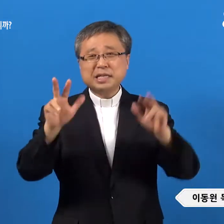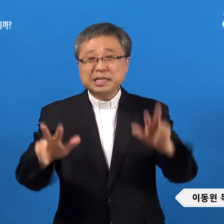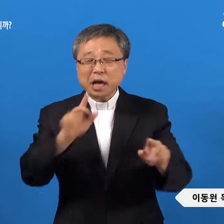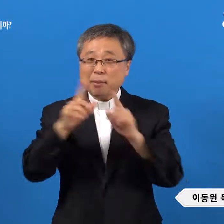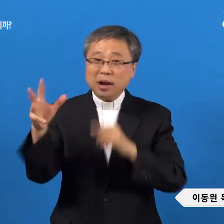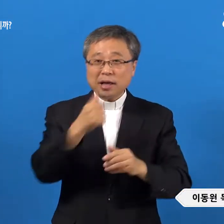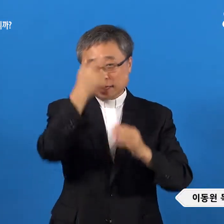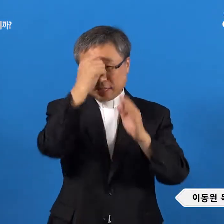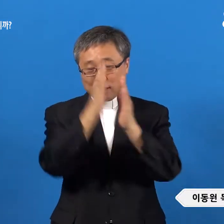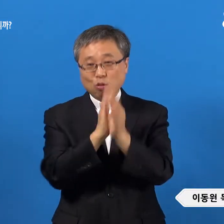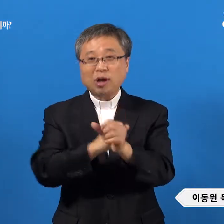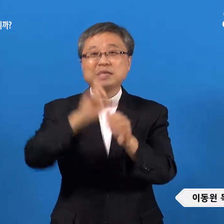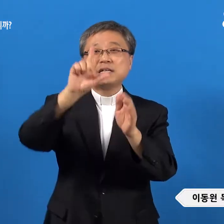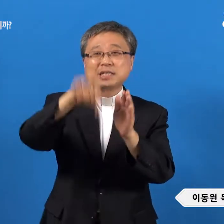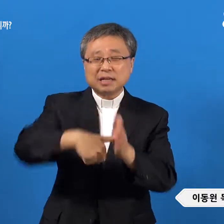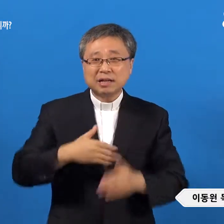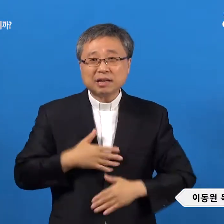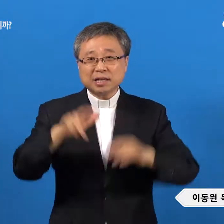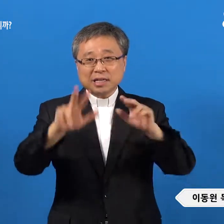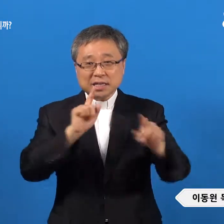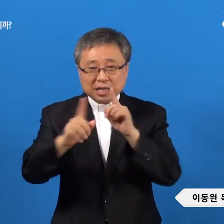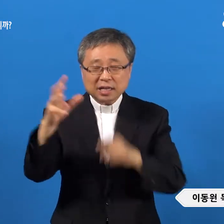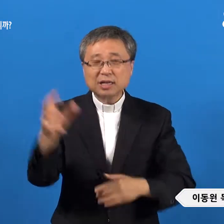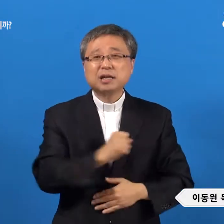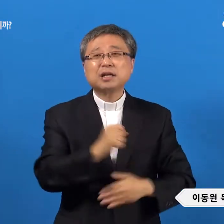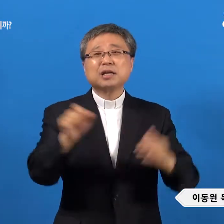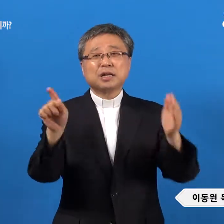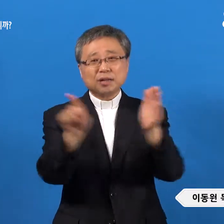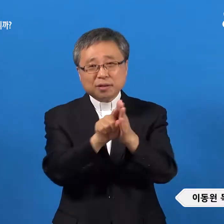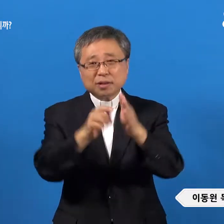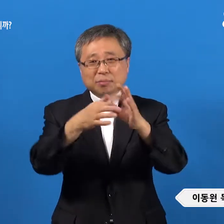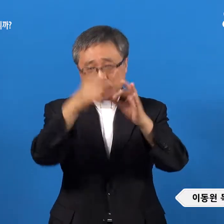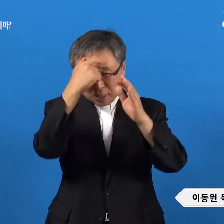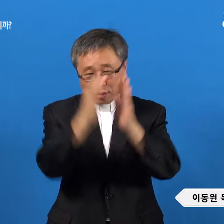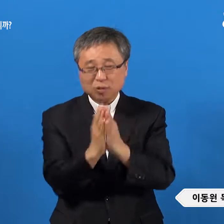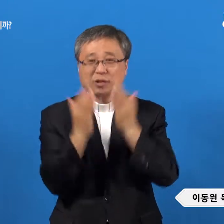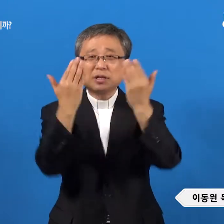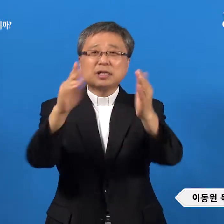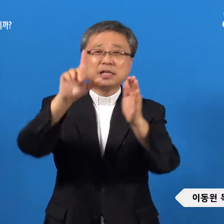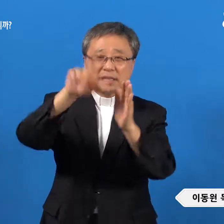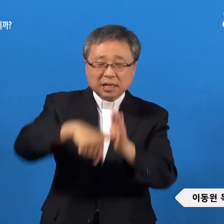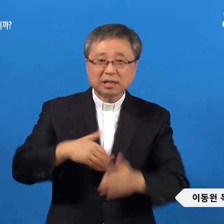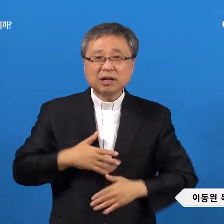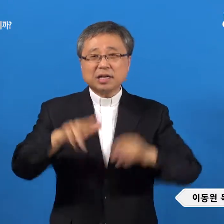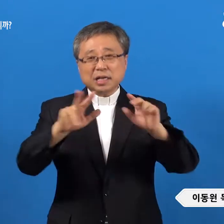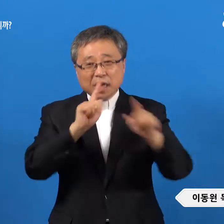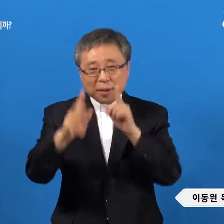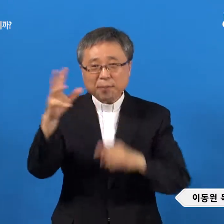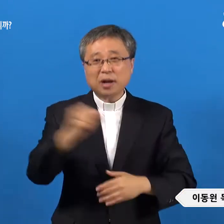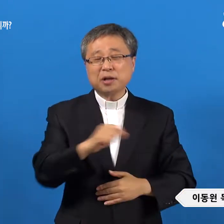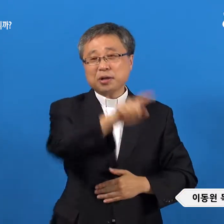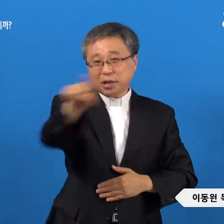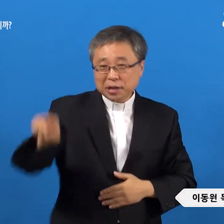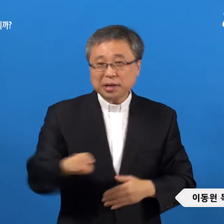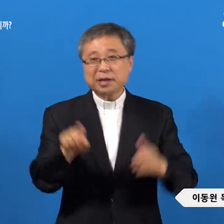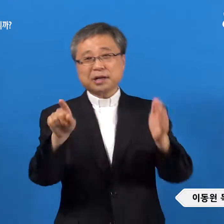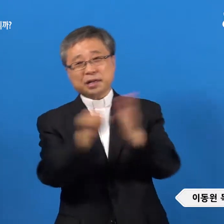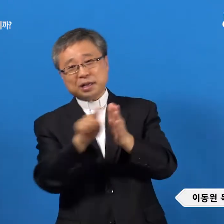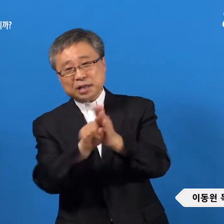이제야말로 기도하실 시간입니다. 이제야말로 믿음의 기도를 드리실 시간입니다. 이제야말로 여러분의 믿음을